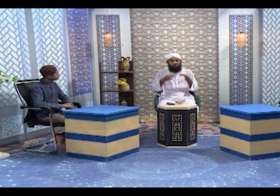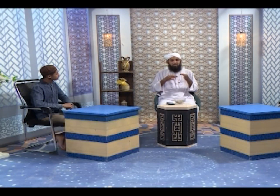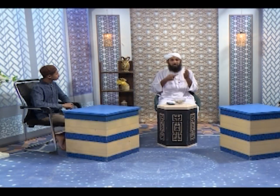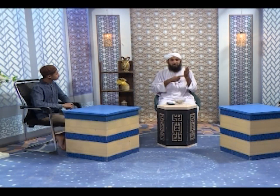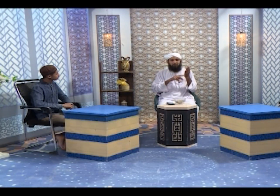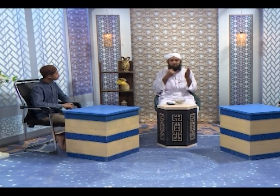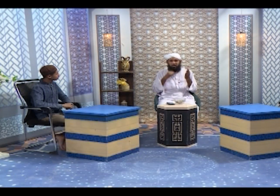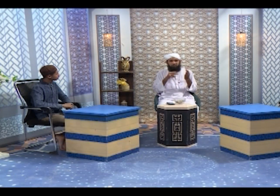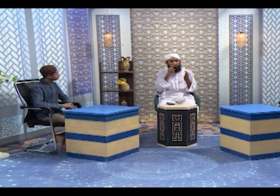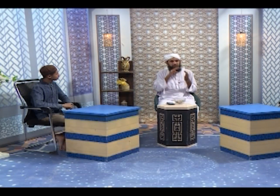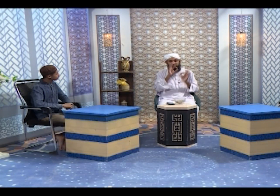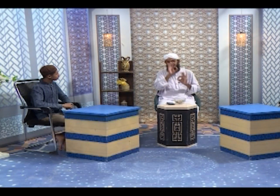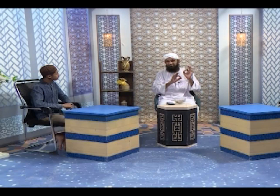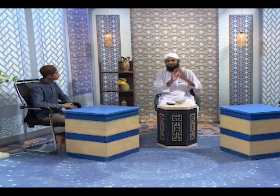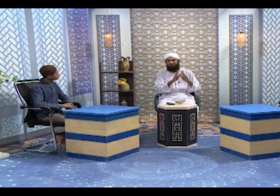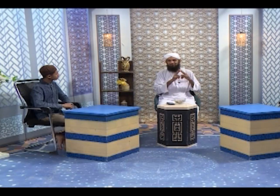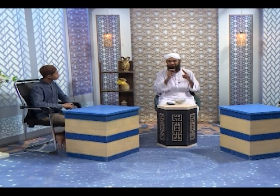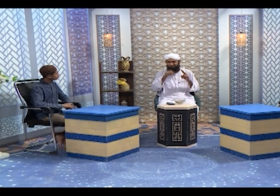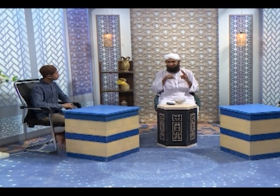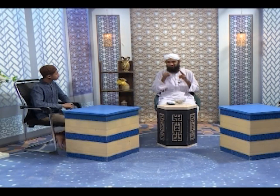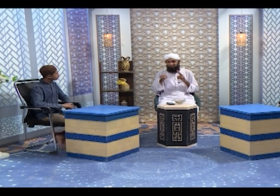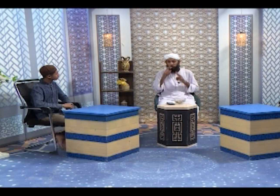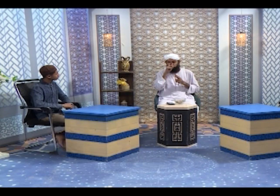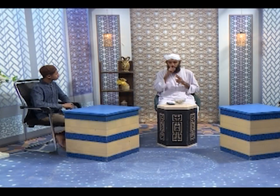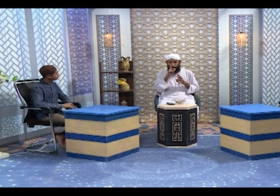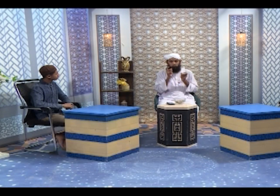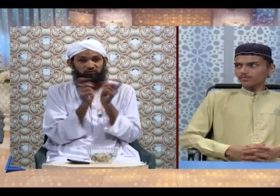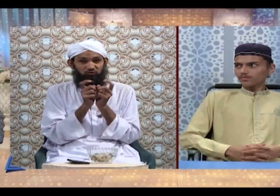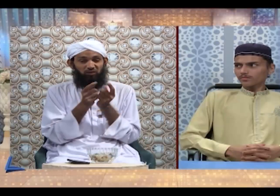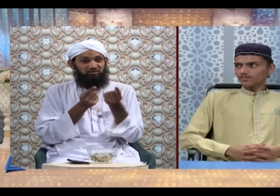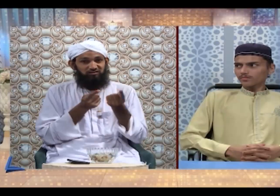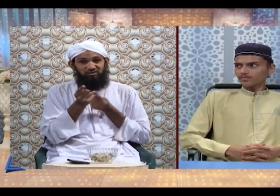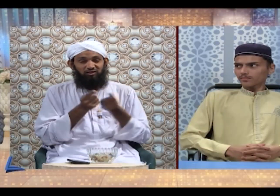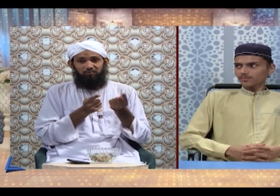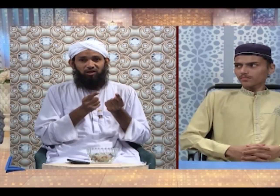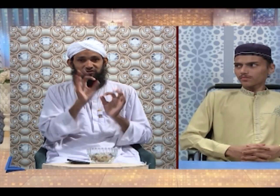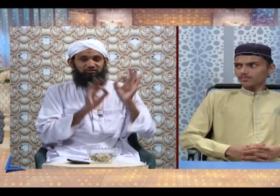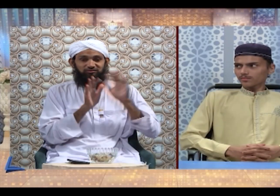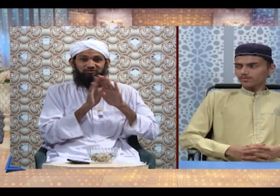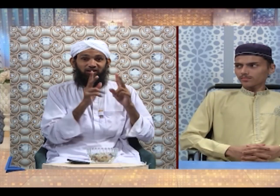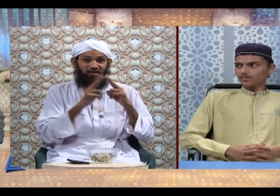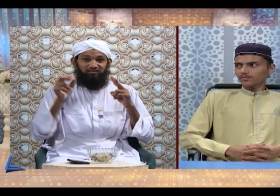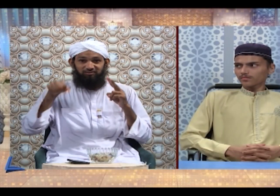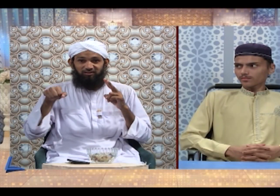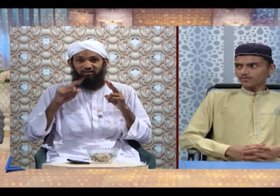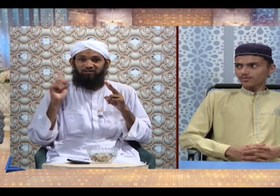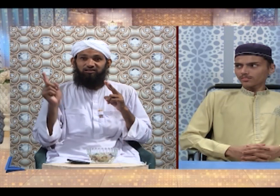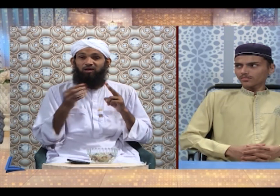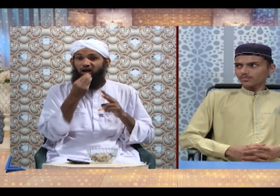بھرے چینلز دیکھنے سے بچنے والے ہوں گے، جھوٹ چغلی غیبت جیسے امراض سے بچنے والے ہوں گے، کھانے پینے